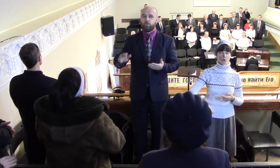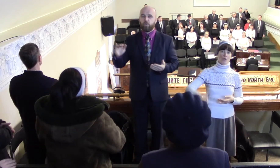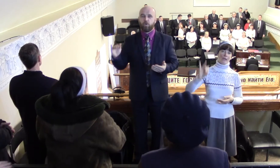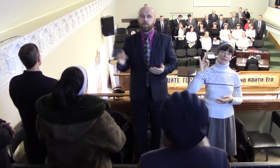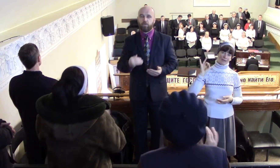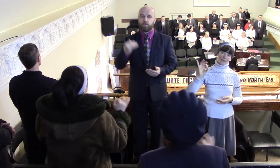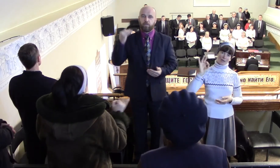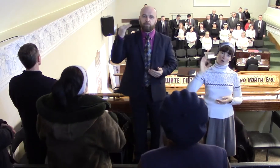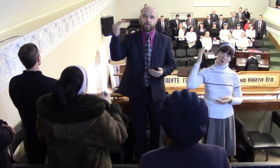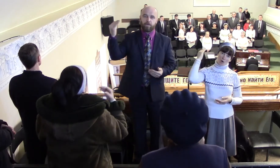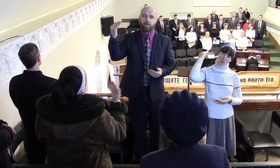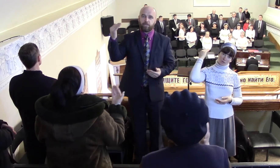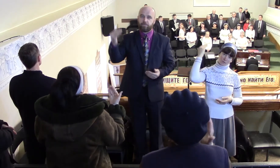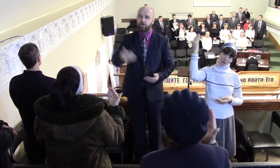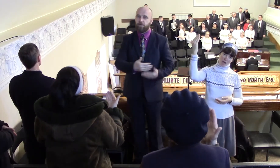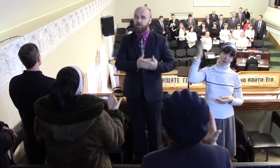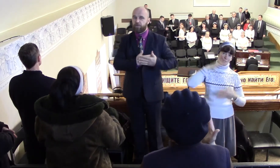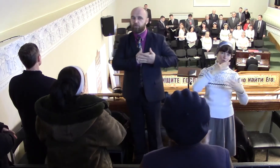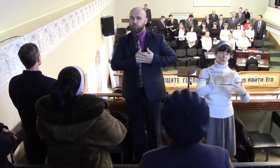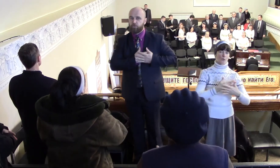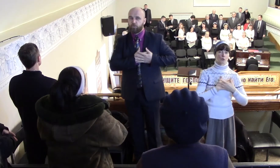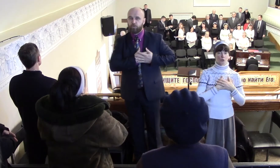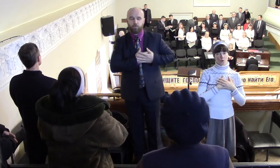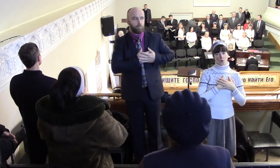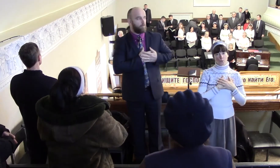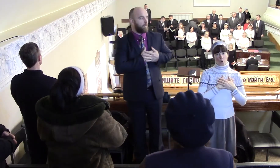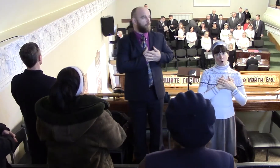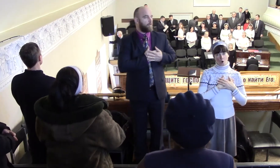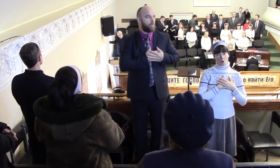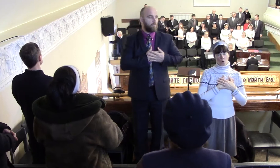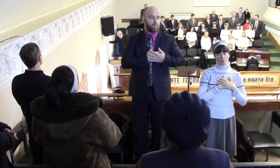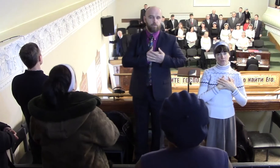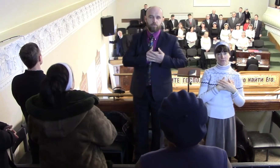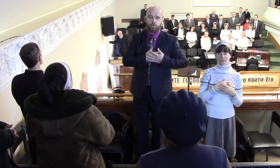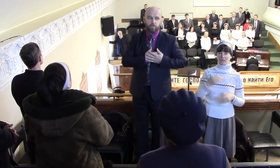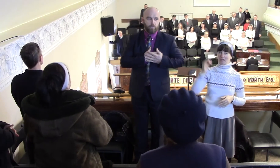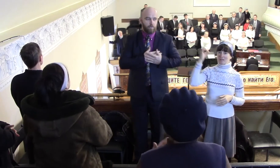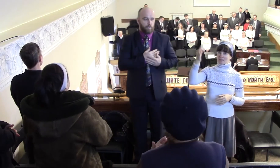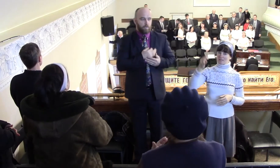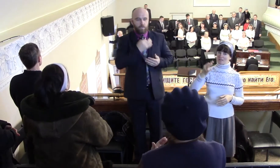Oh,